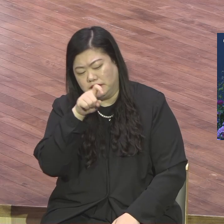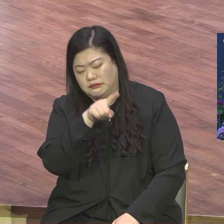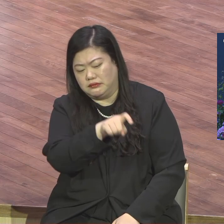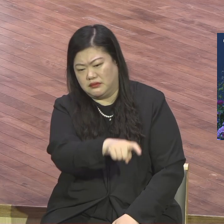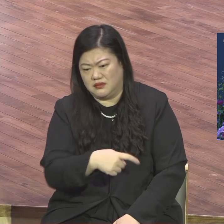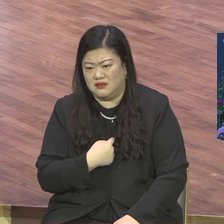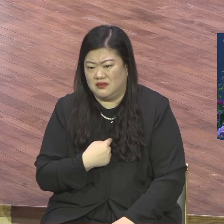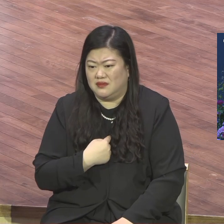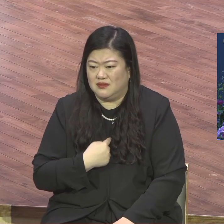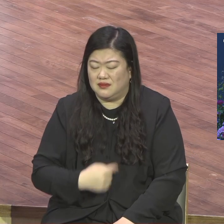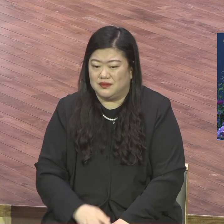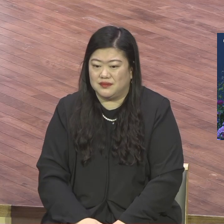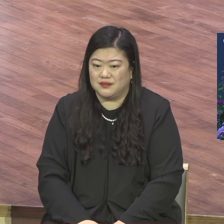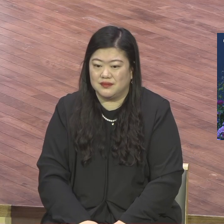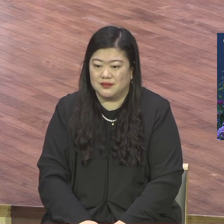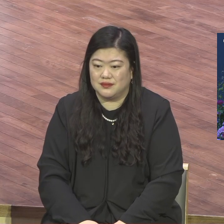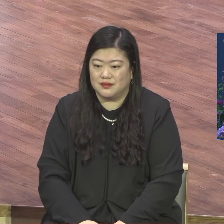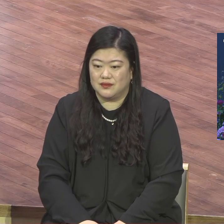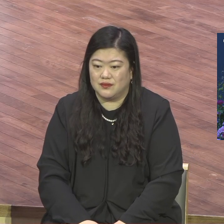율법적 종교생활